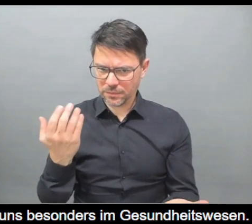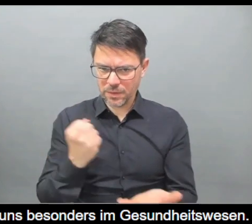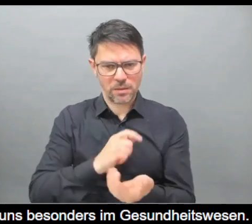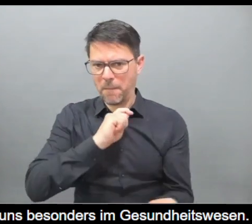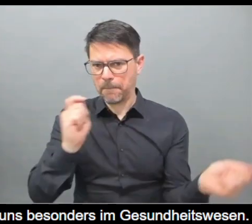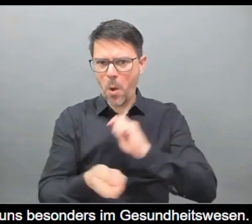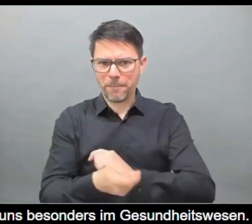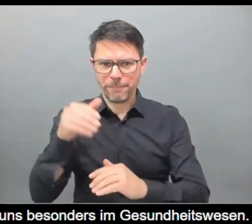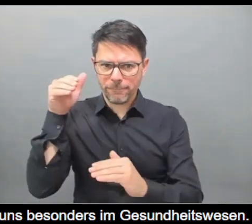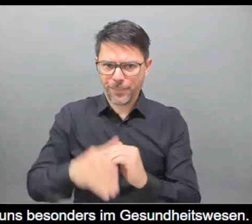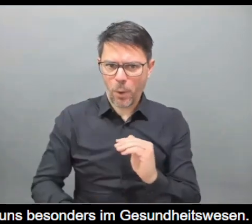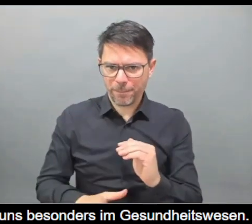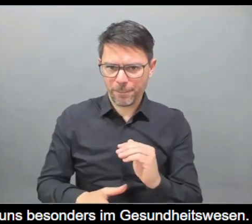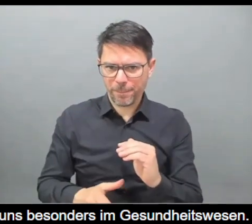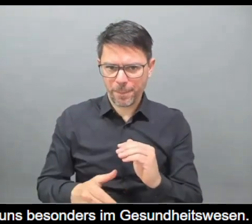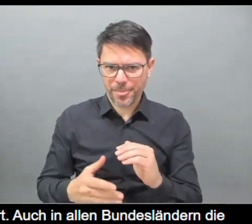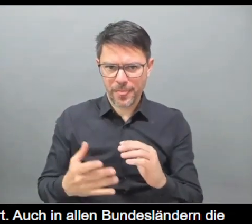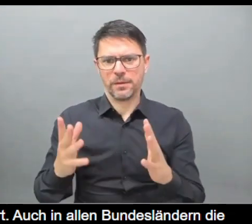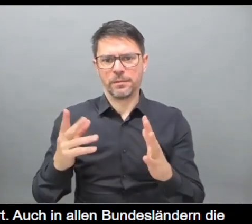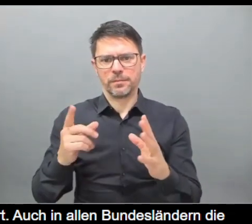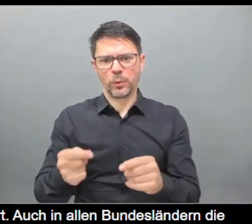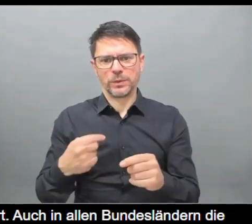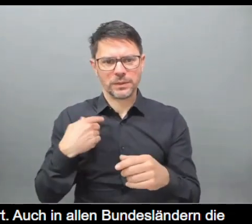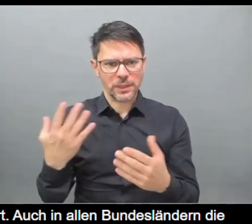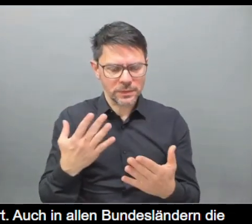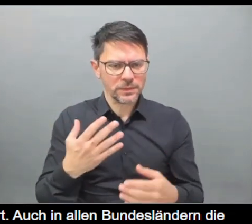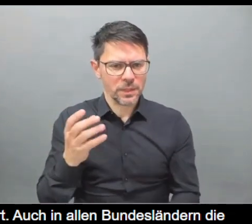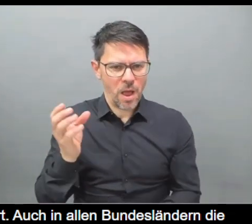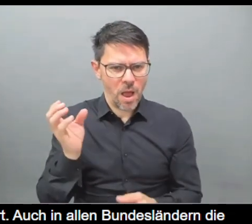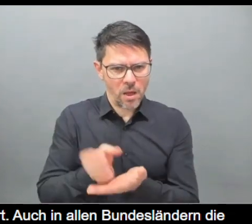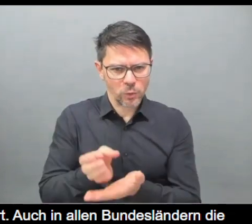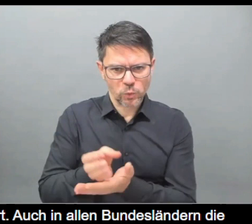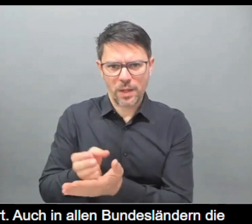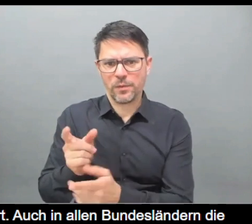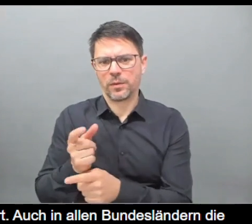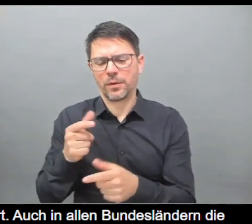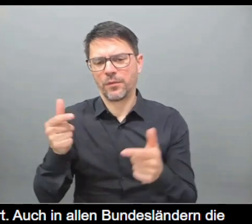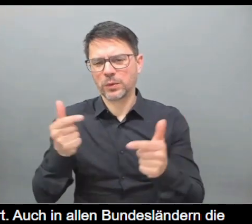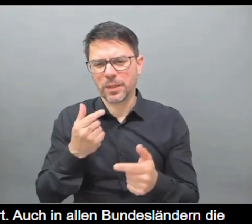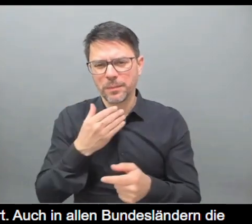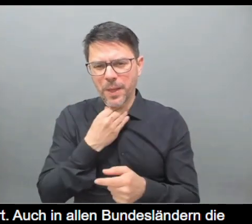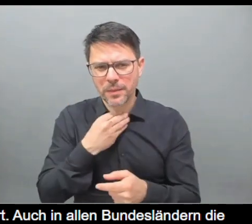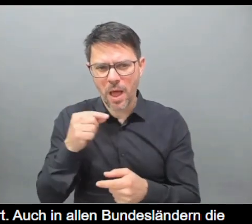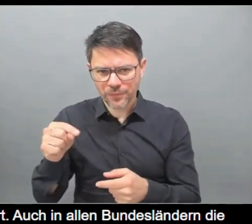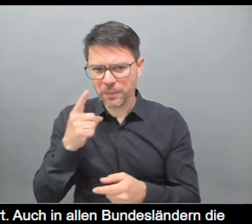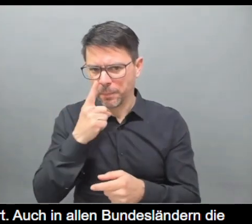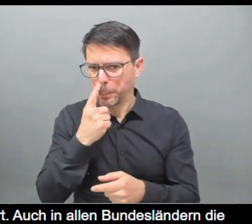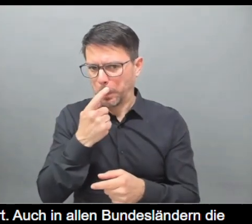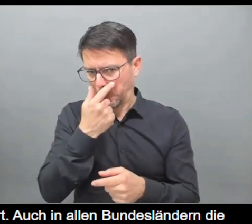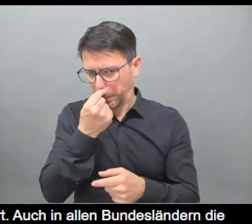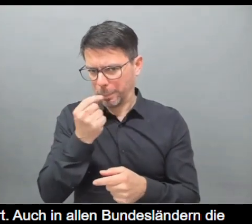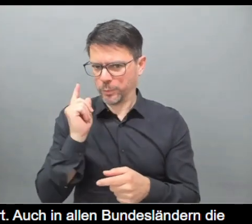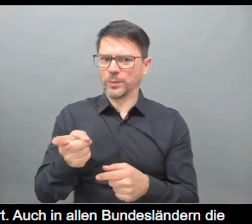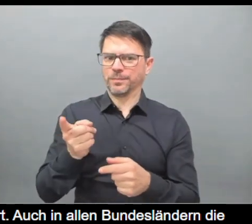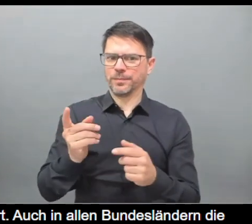Marathonlauf. Das wird nicht von heute auf morgen gehen. Da ist ein Umbau nötig, der aus unserer Sicht auch mit einem Grundsatz aufgelegt werden müsste. Und